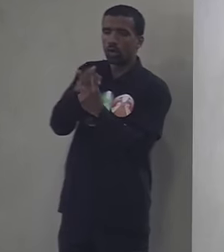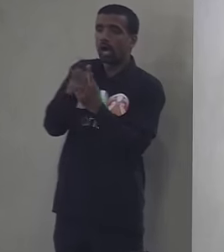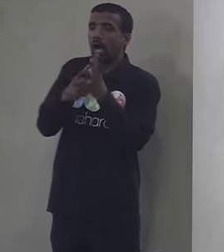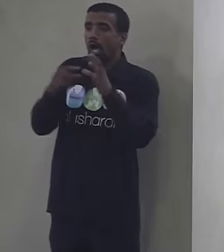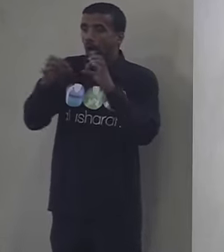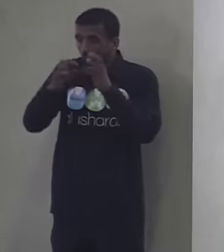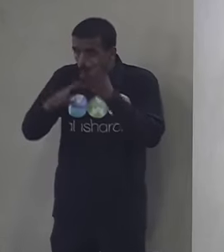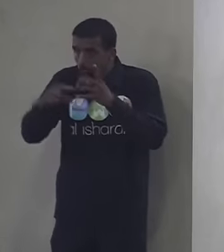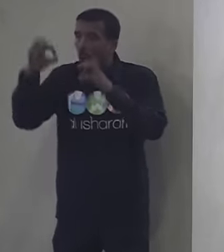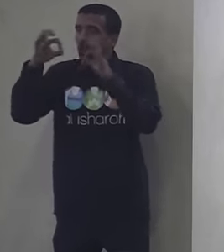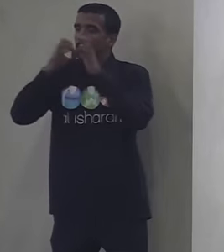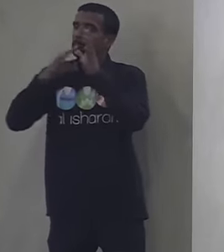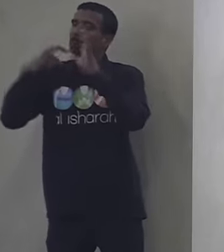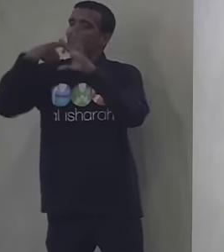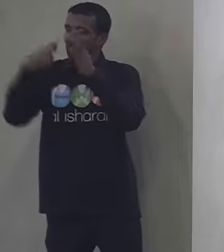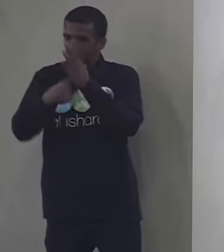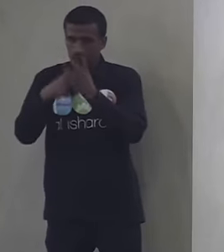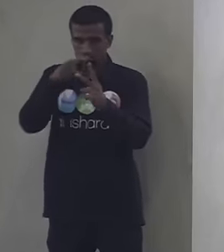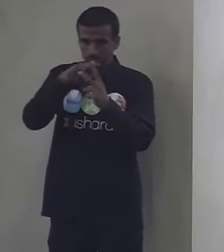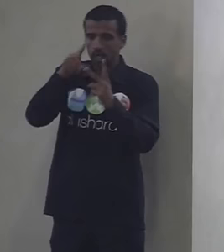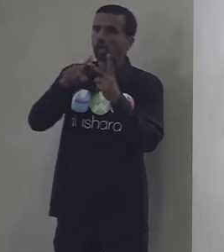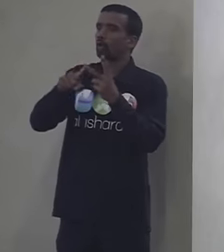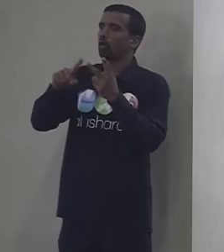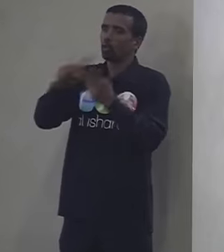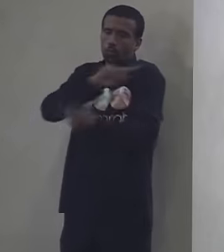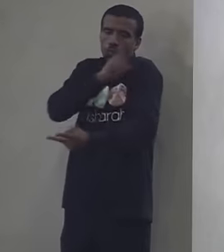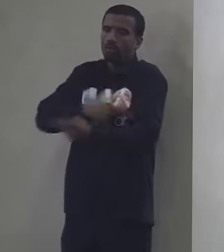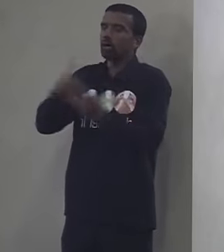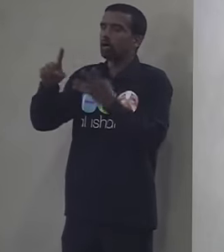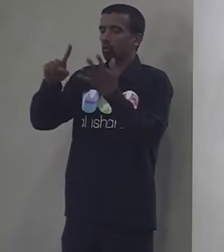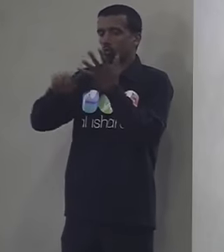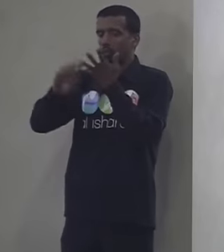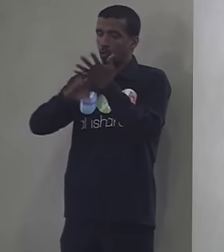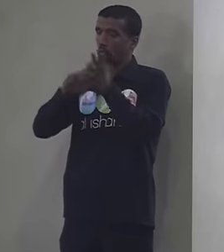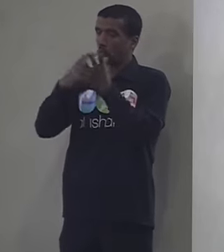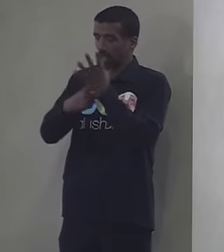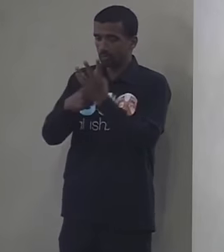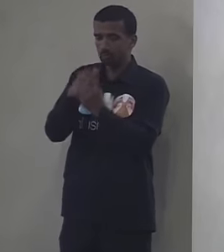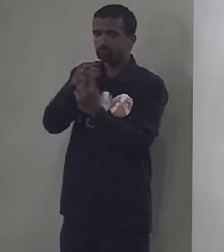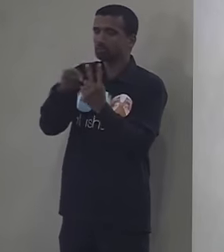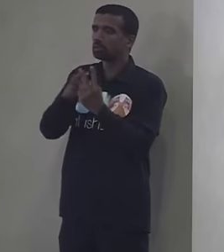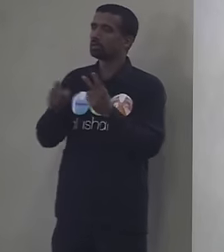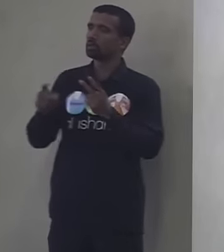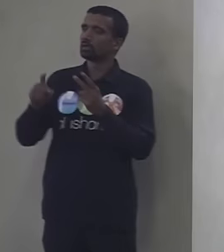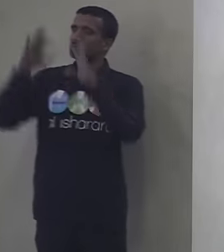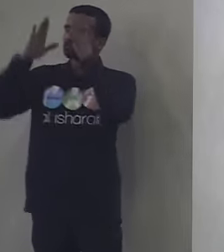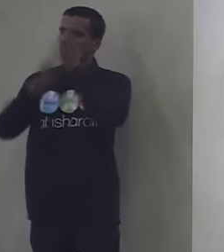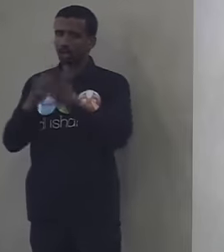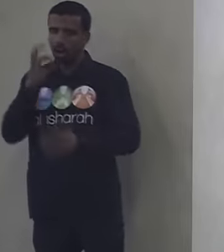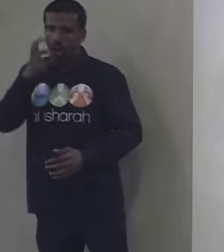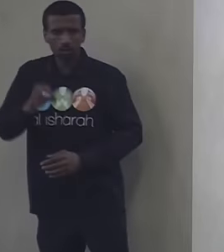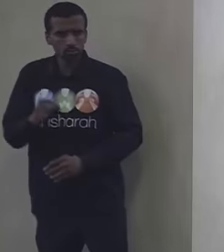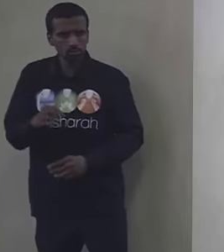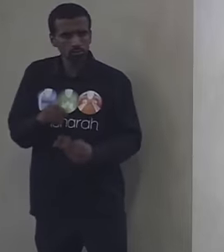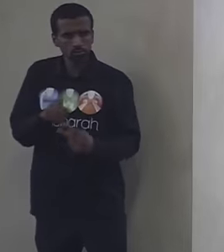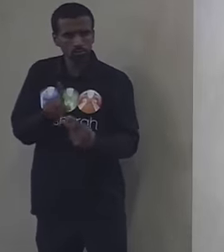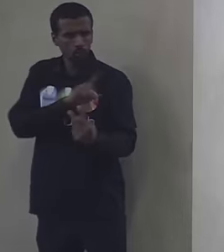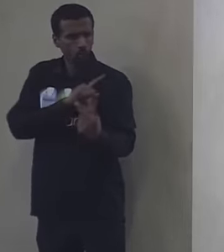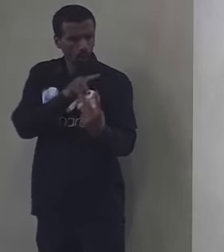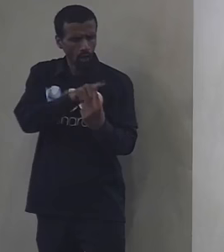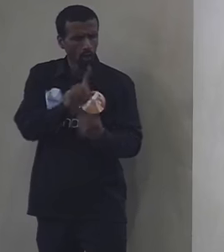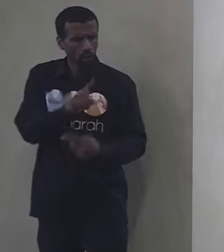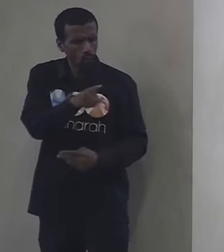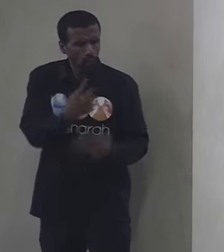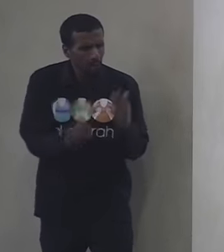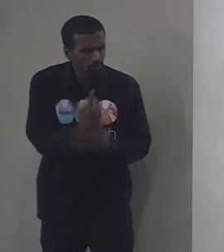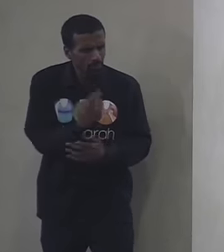السَّاعَةِ. He said to Abu Bakr and Umar, why are you out this late hour? Why are you guys outside the house? So he's out, but he's not